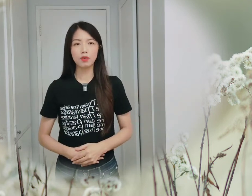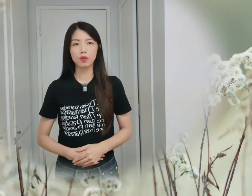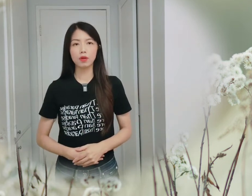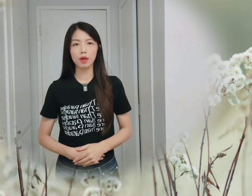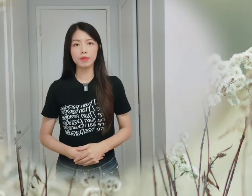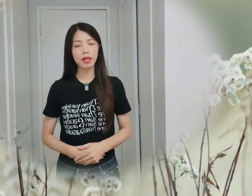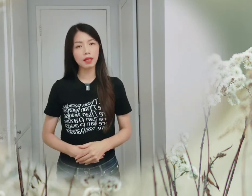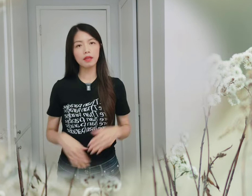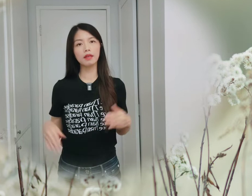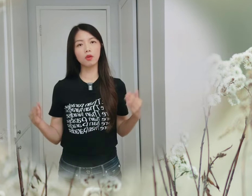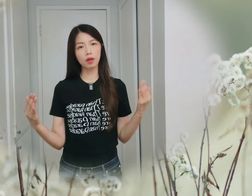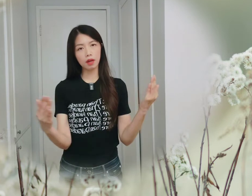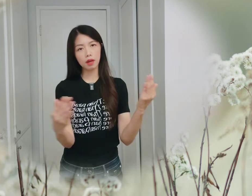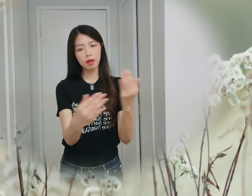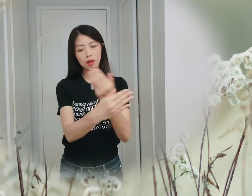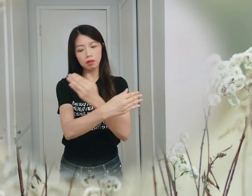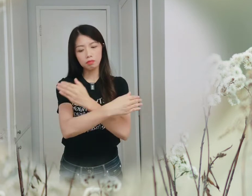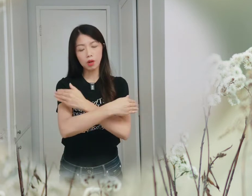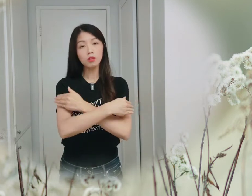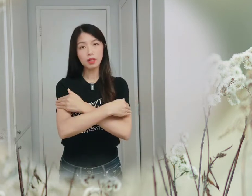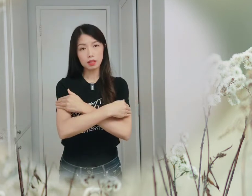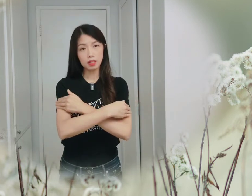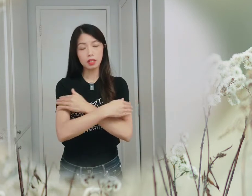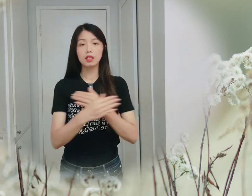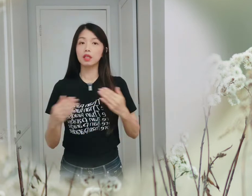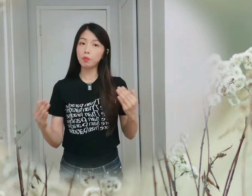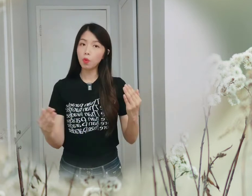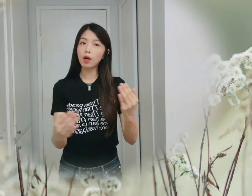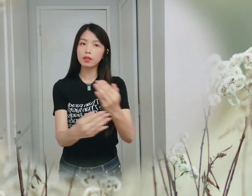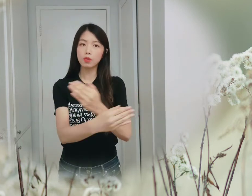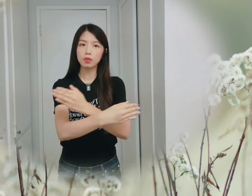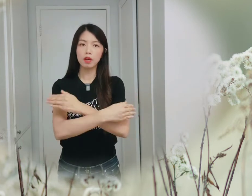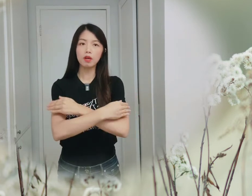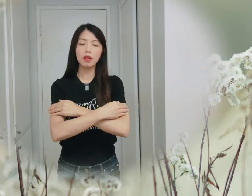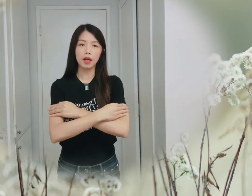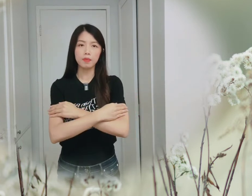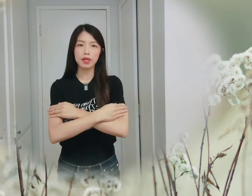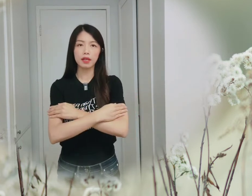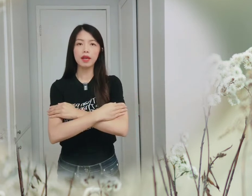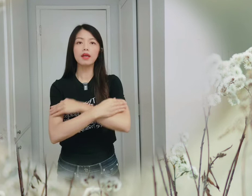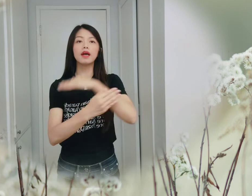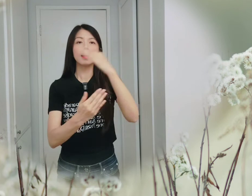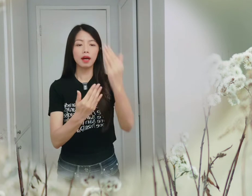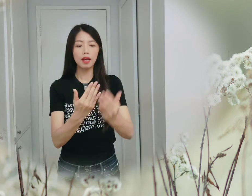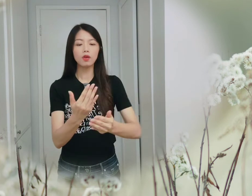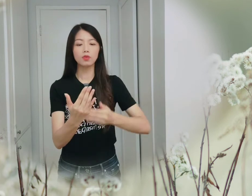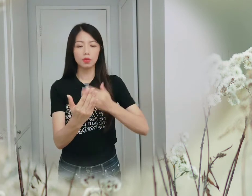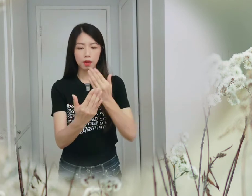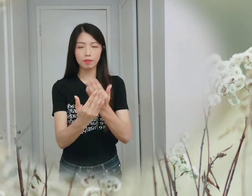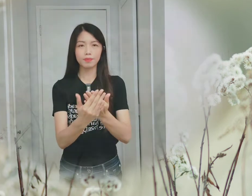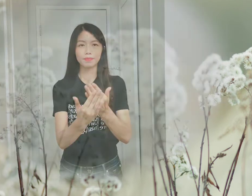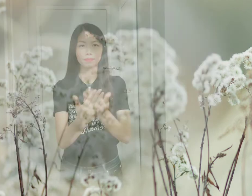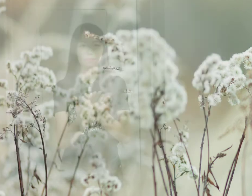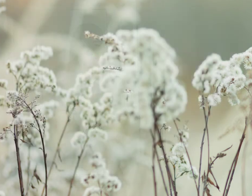감싸게 하여 주소서. 감싸다는 이렇게 허그하듯이, 이렇게 포옹하듯이 해줬어요. 감싸게 하여